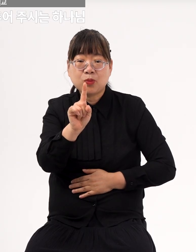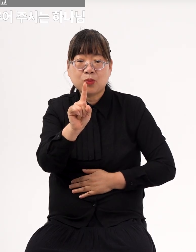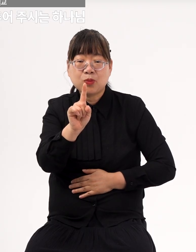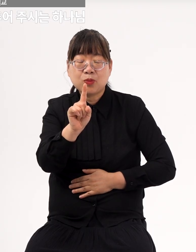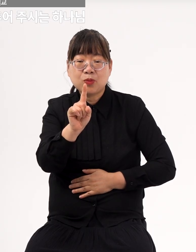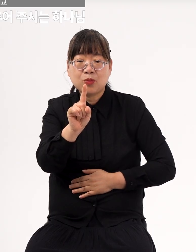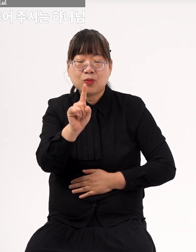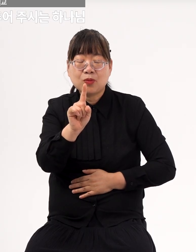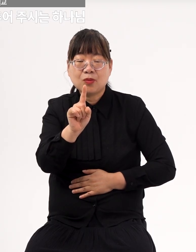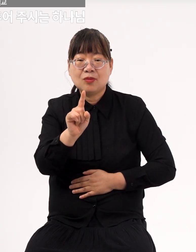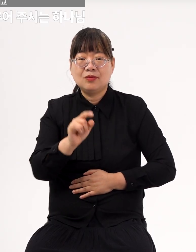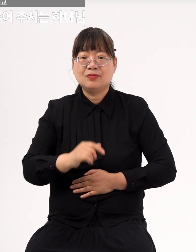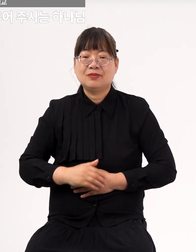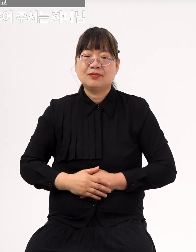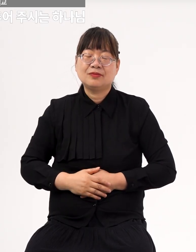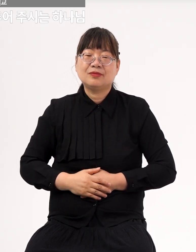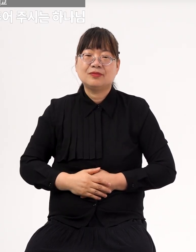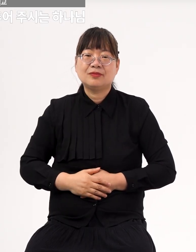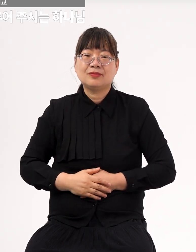방법이 뭐죠?